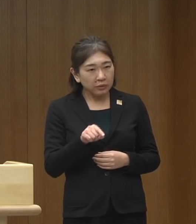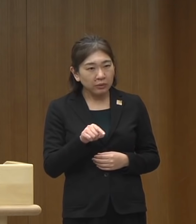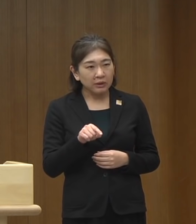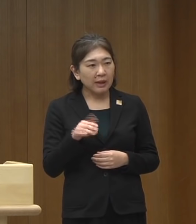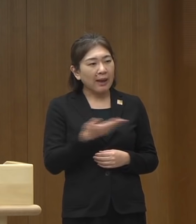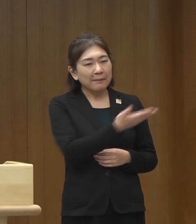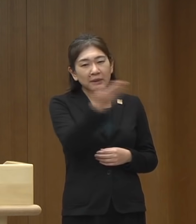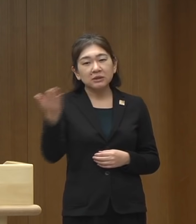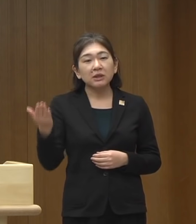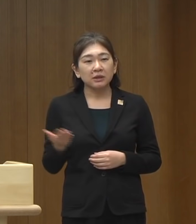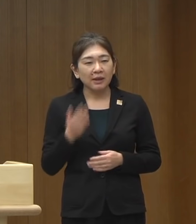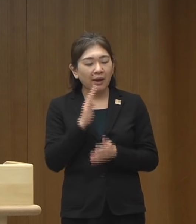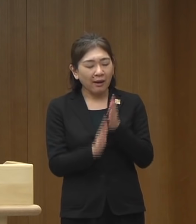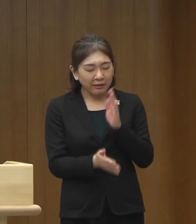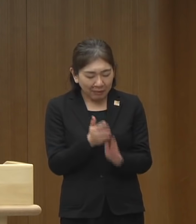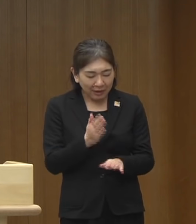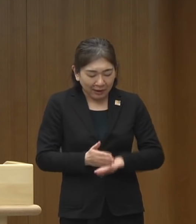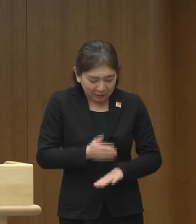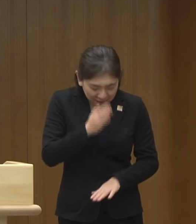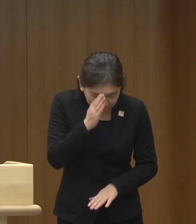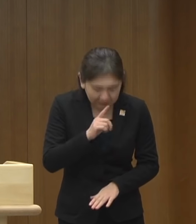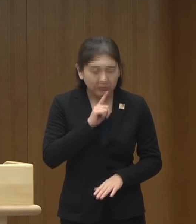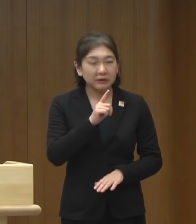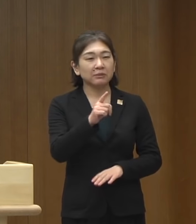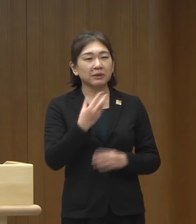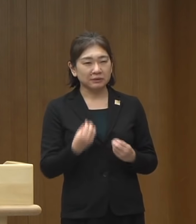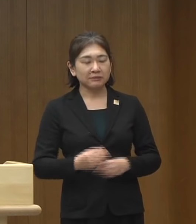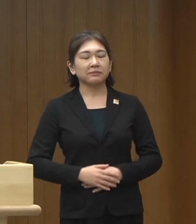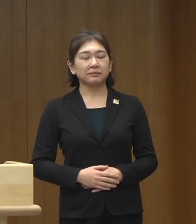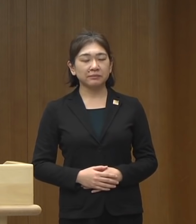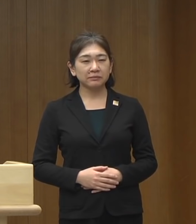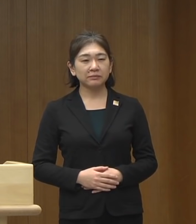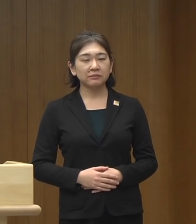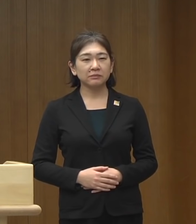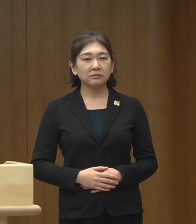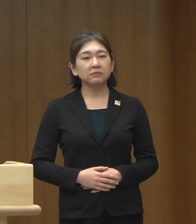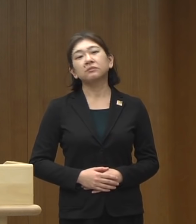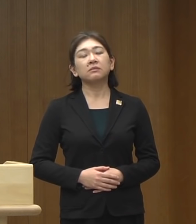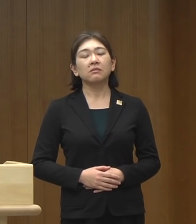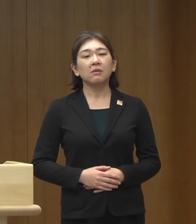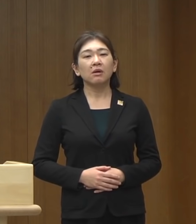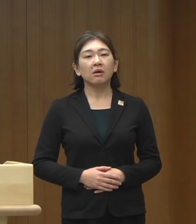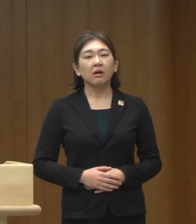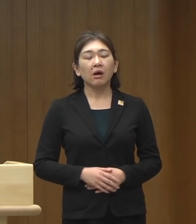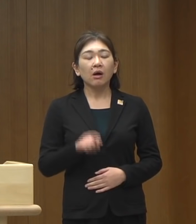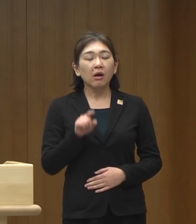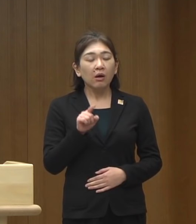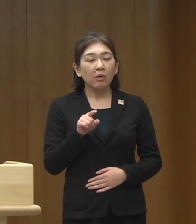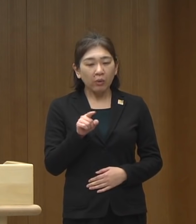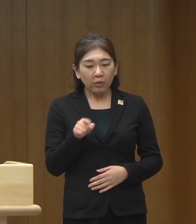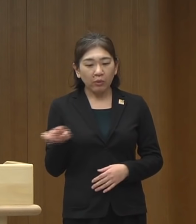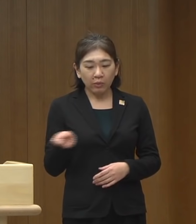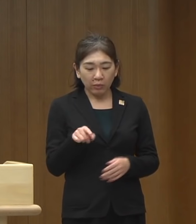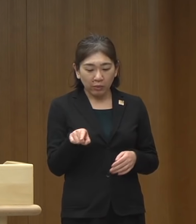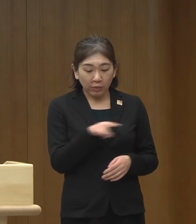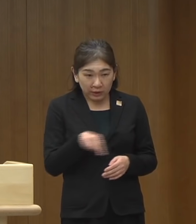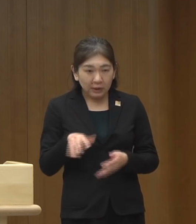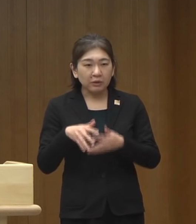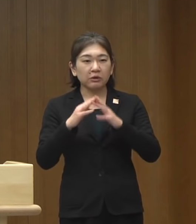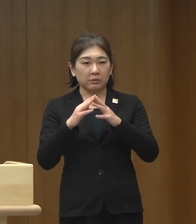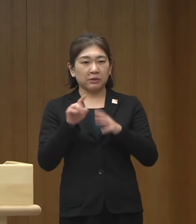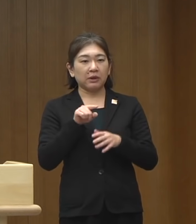ての方々に改めて深く感謝申し上げたいと思います。こうした取り組みの中で事業者の